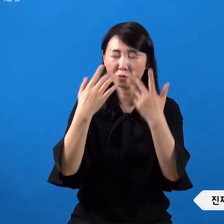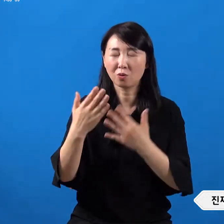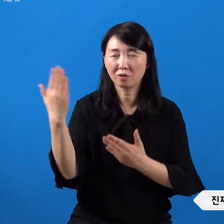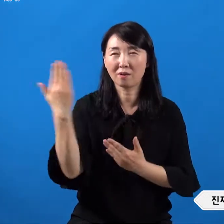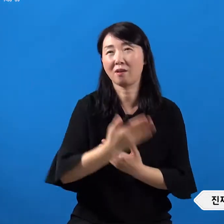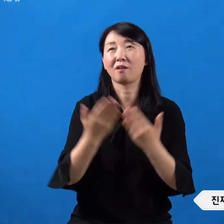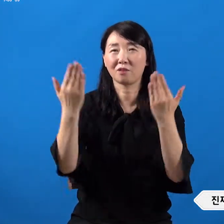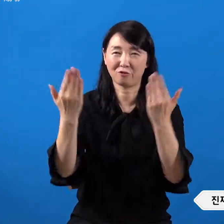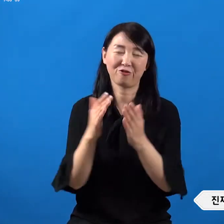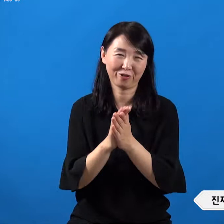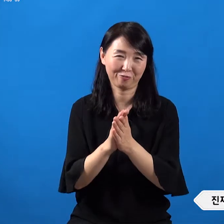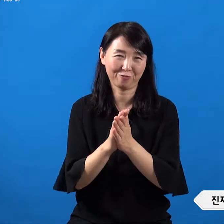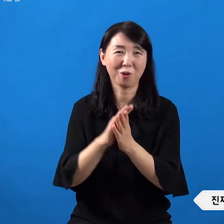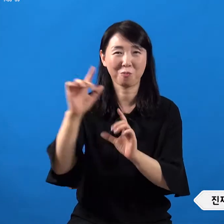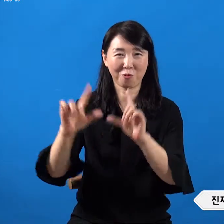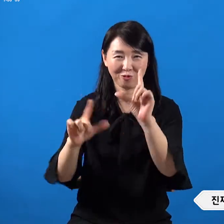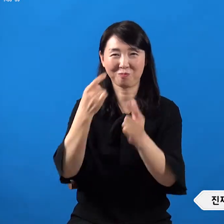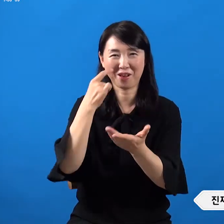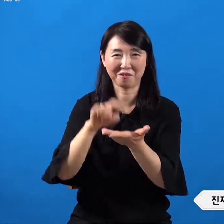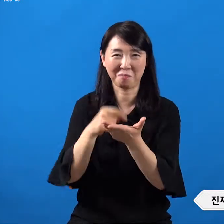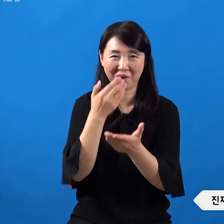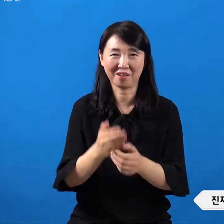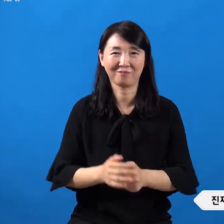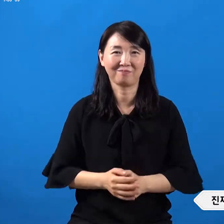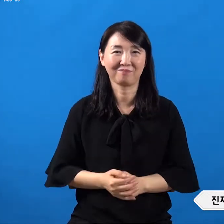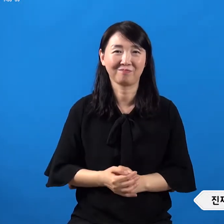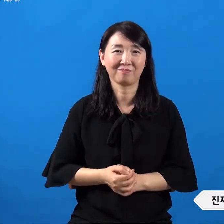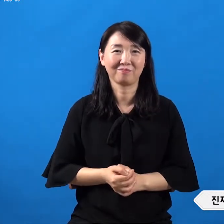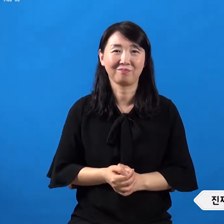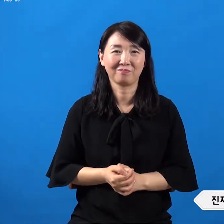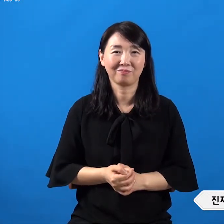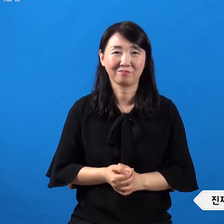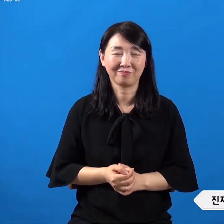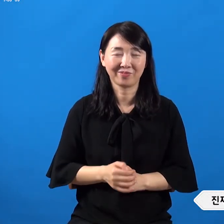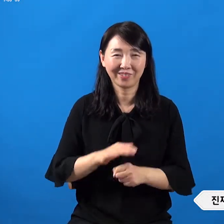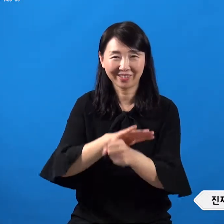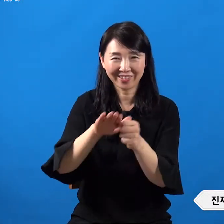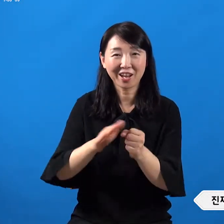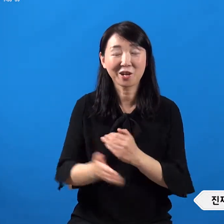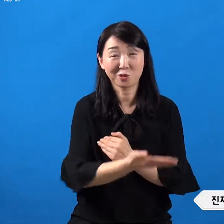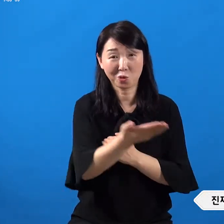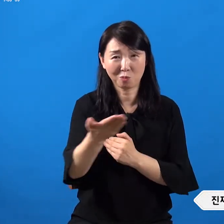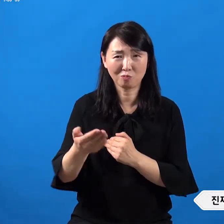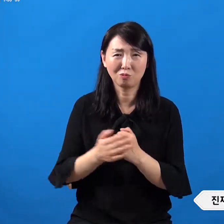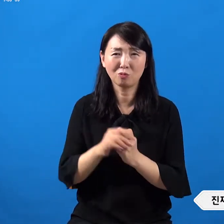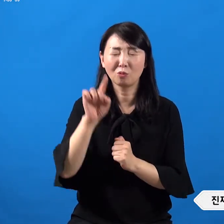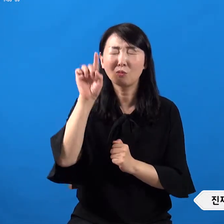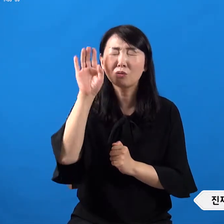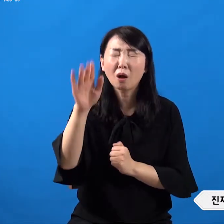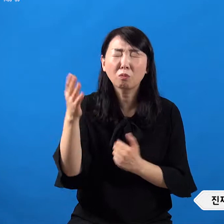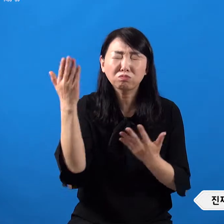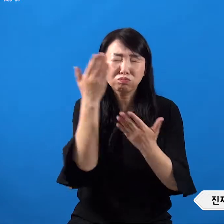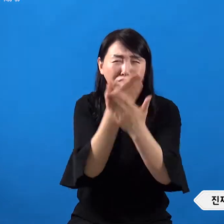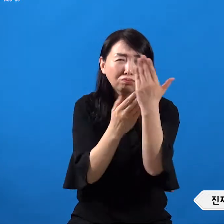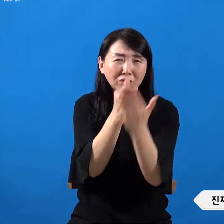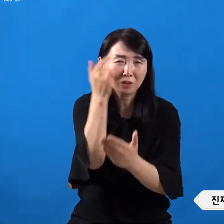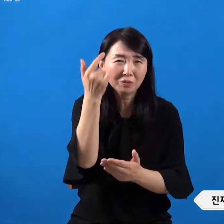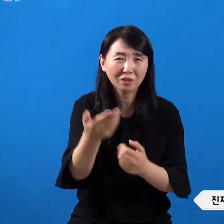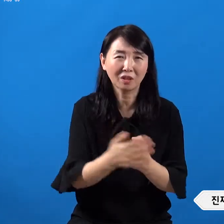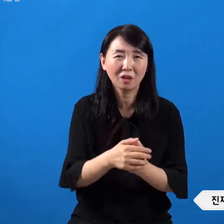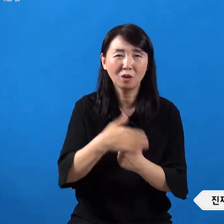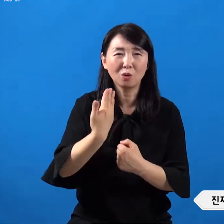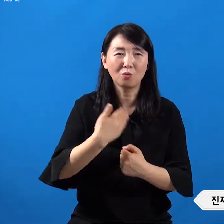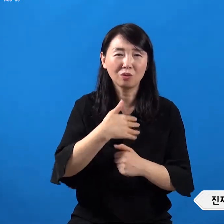정화시키시는 기도의 모습을 우리는 발견합니다. 사랑하는 여러분, 앞이 보이지 않습니까? 우리가